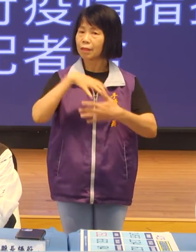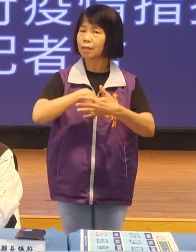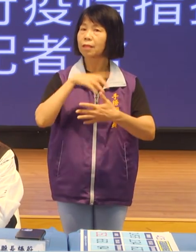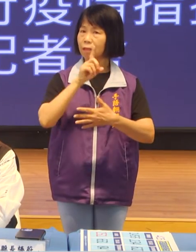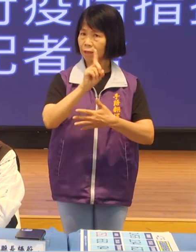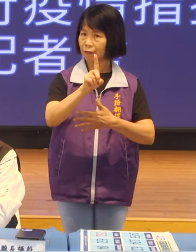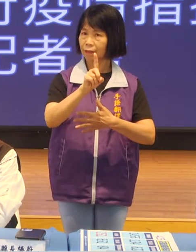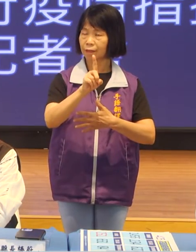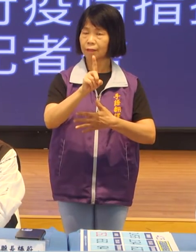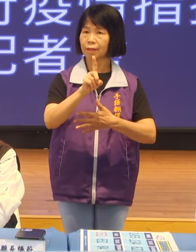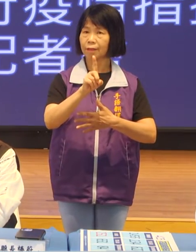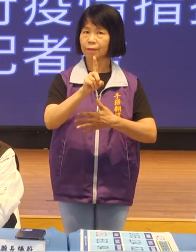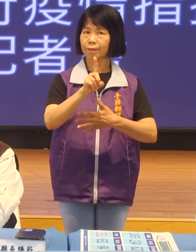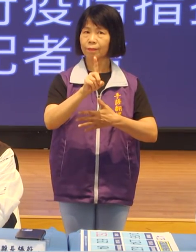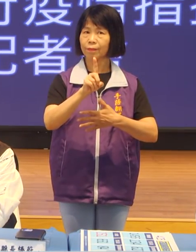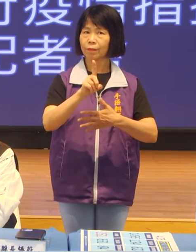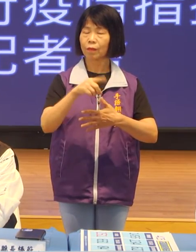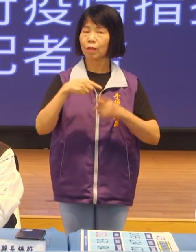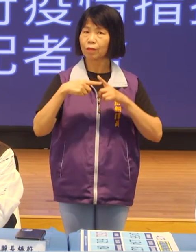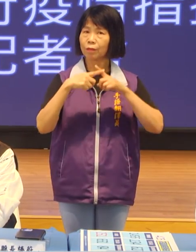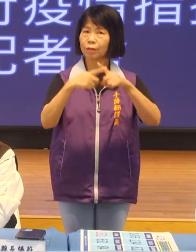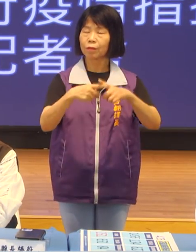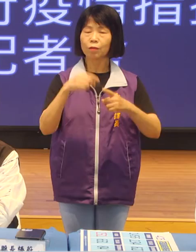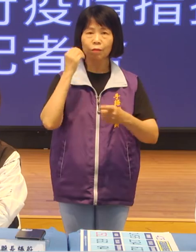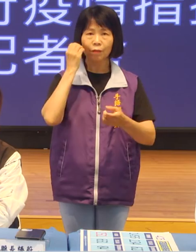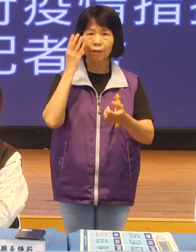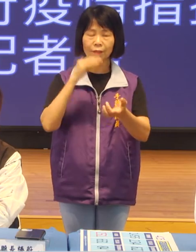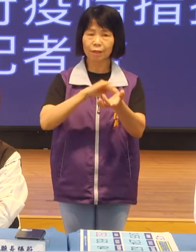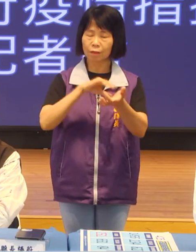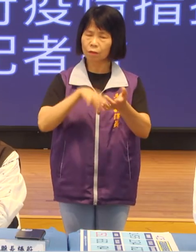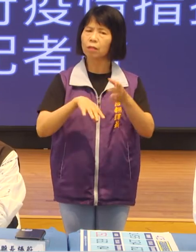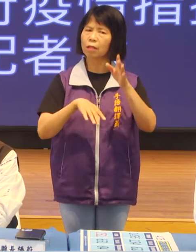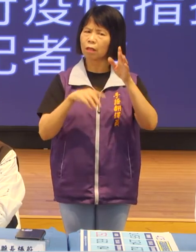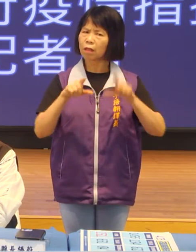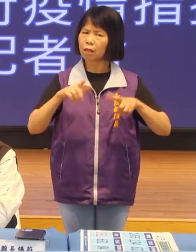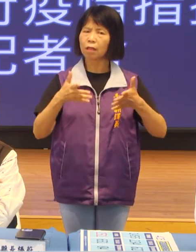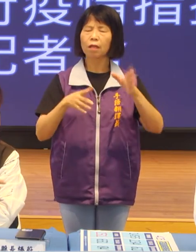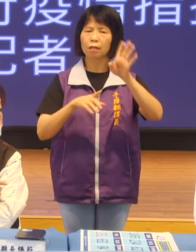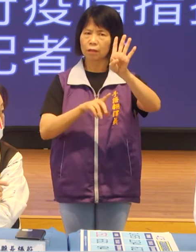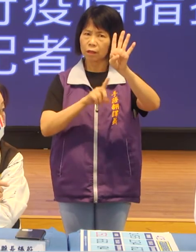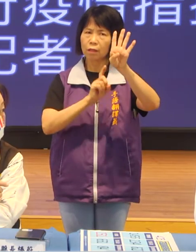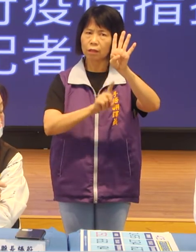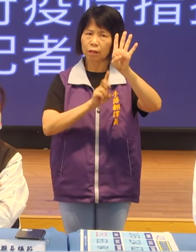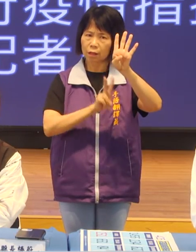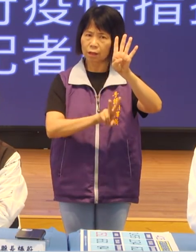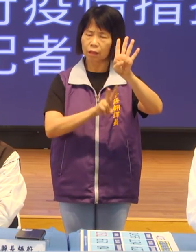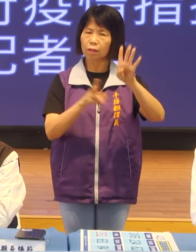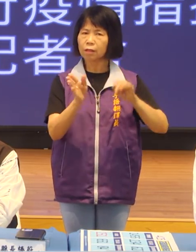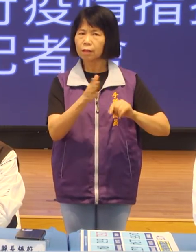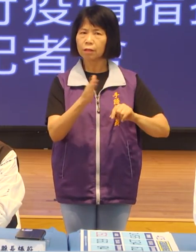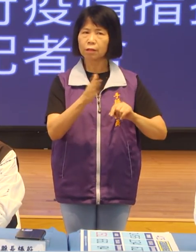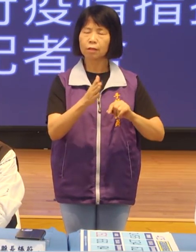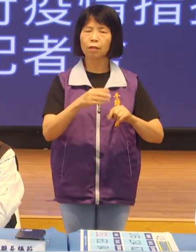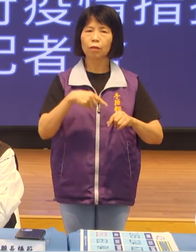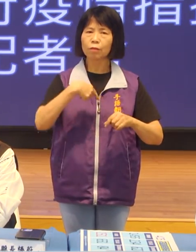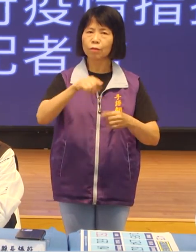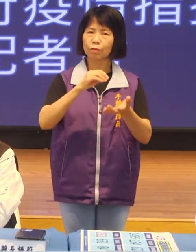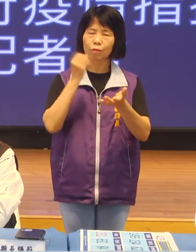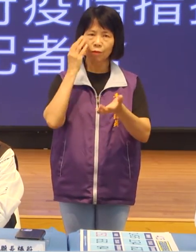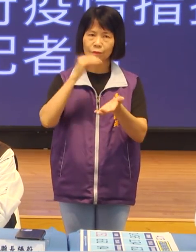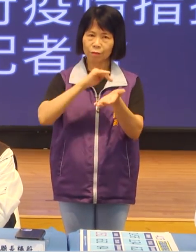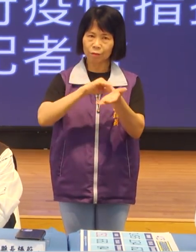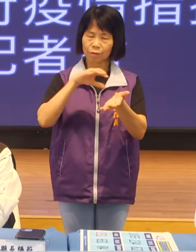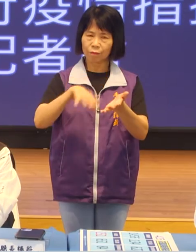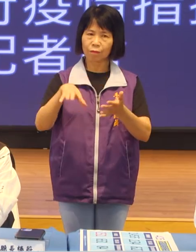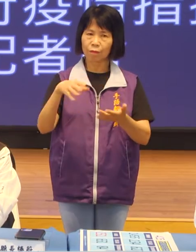一个人是到护花大概4月12号左右，12号左右到护花去